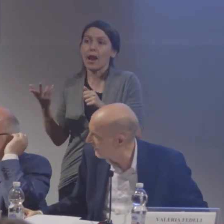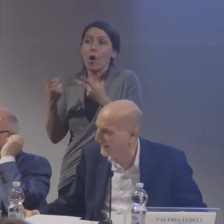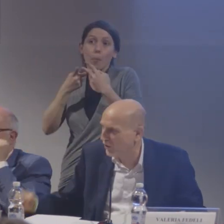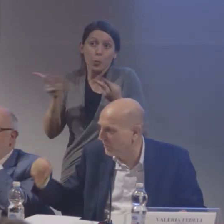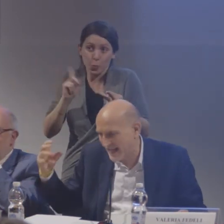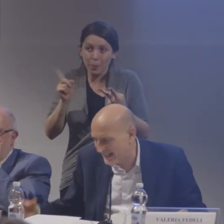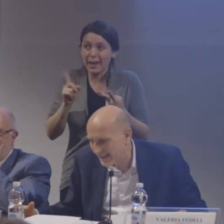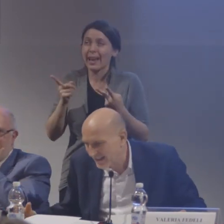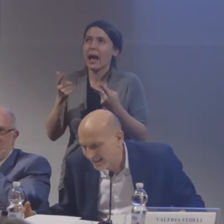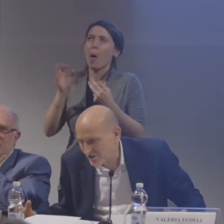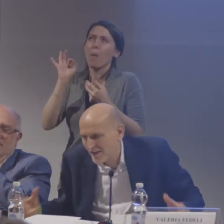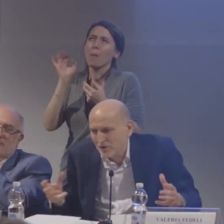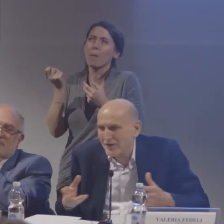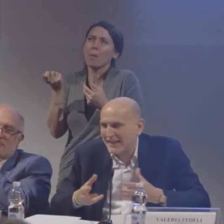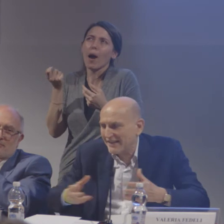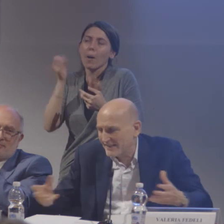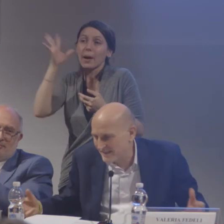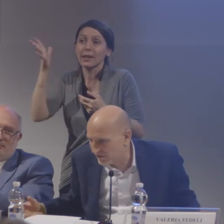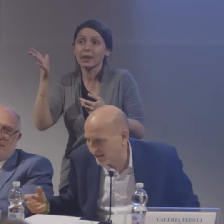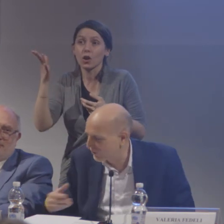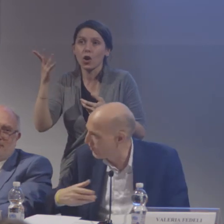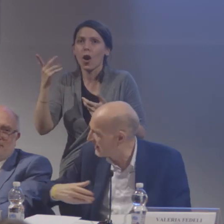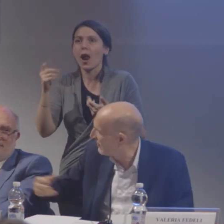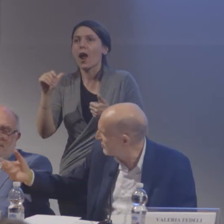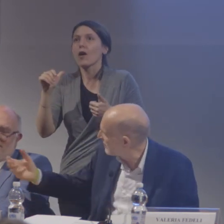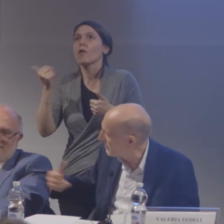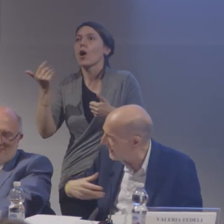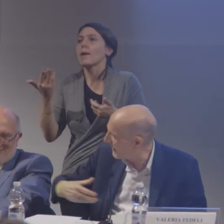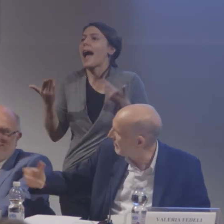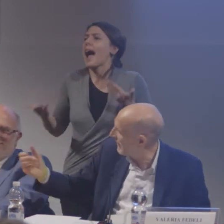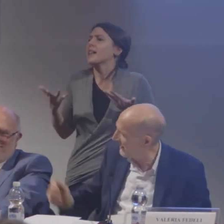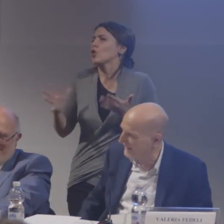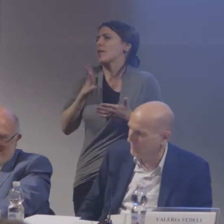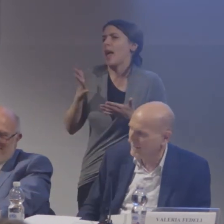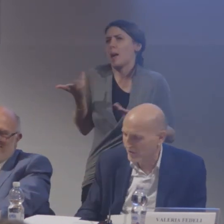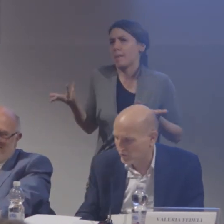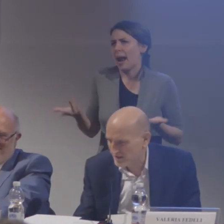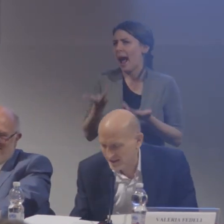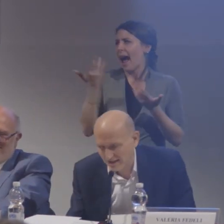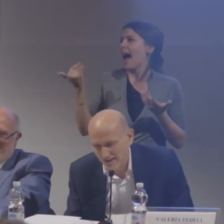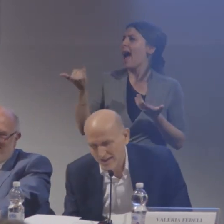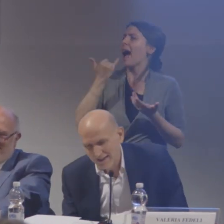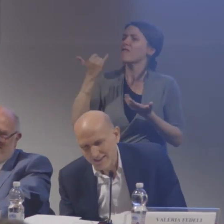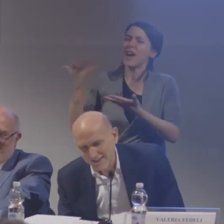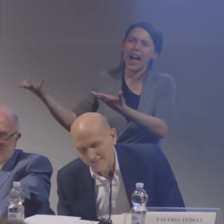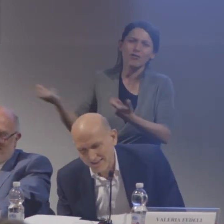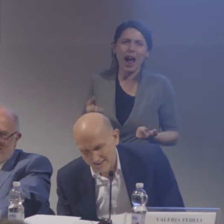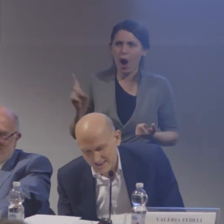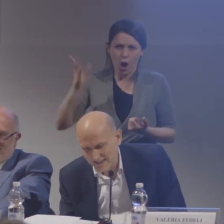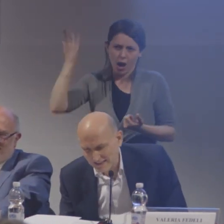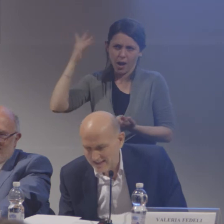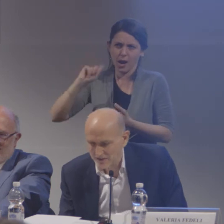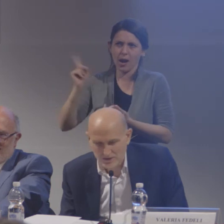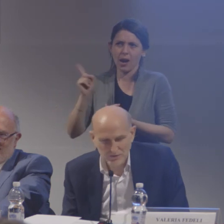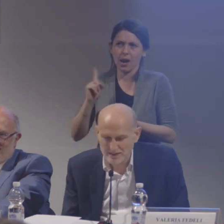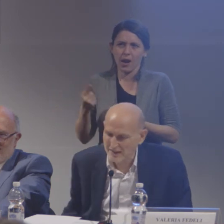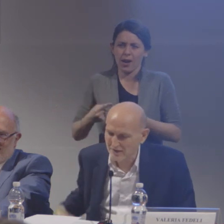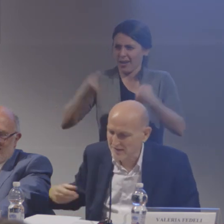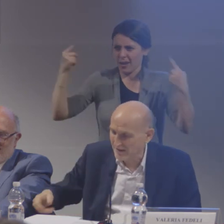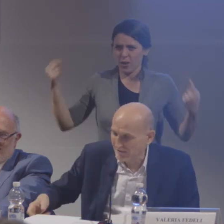pubblica, quella di Don Milani, che certo non è che avesse trovato, come oggi sembrerebbe, tappeti rossi davanti a sé.